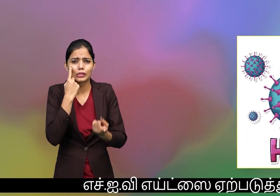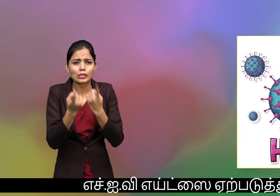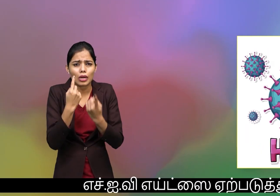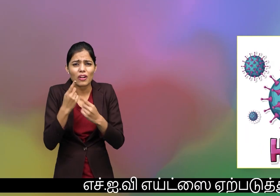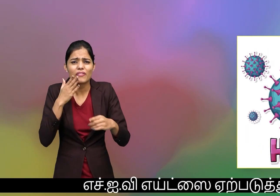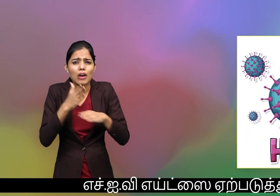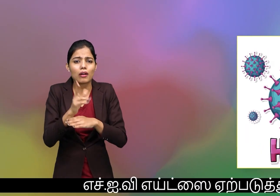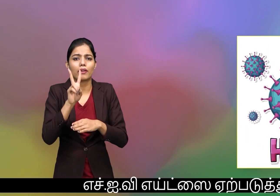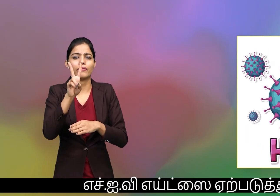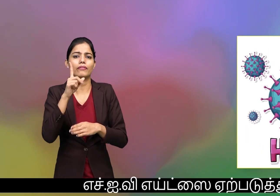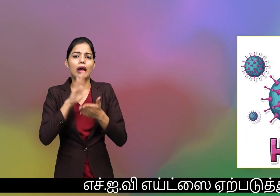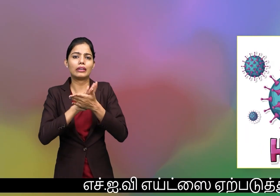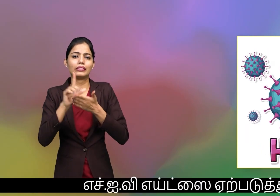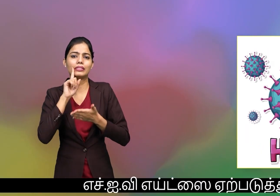HIV எய்ட்ஸை ஏற்படுத்துகிறது.